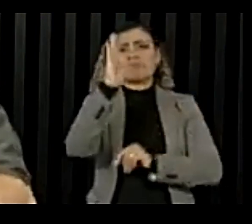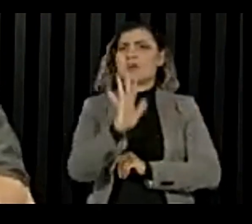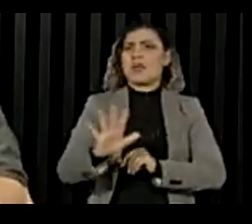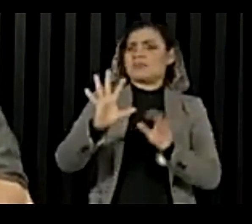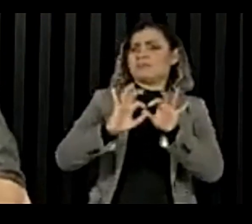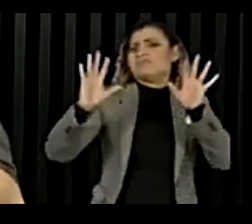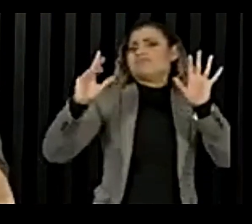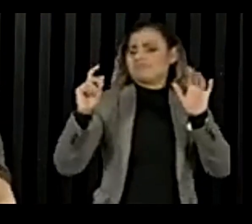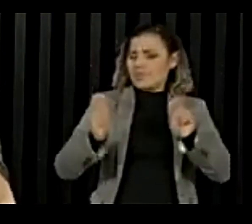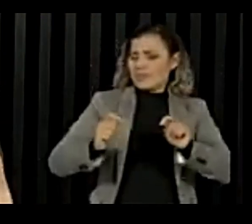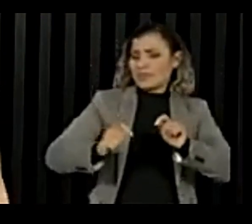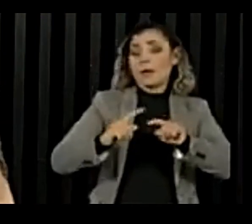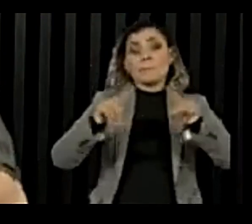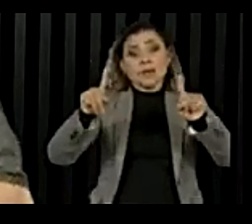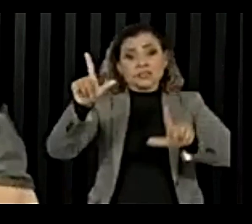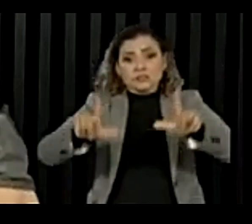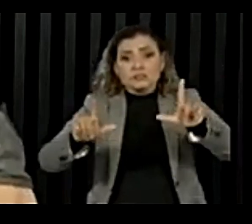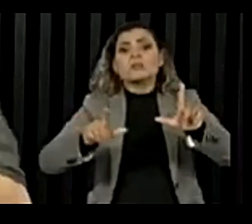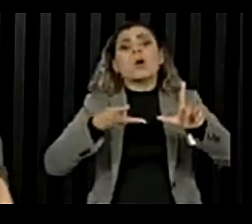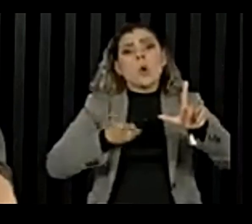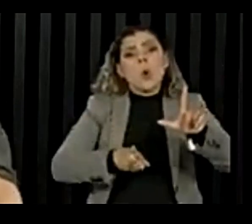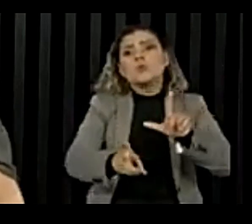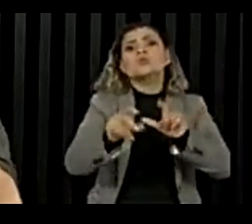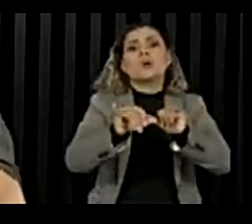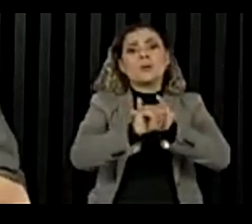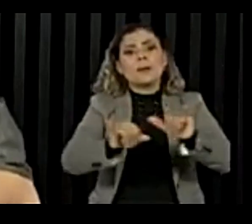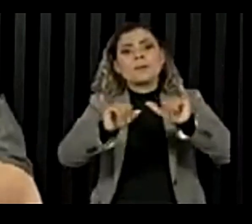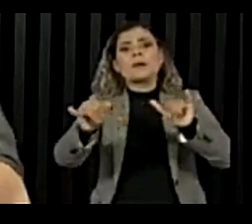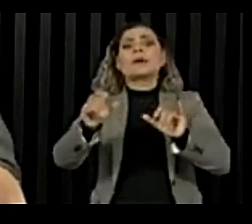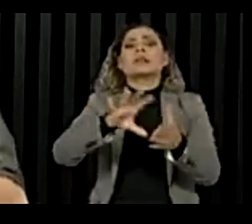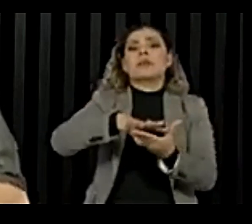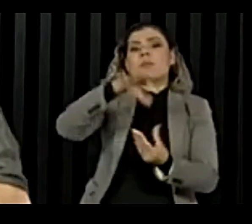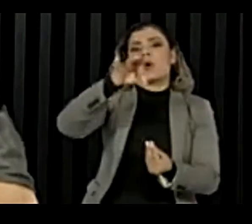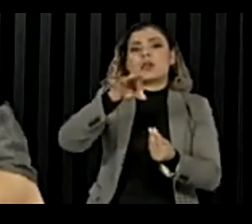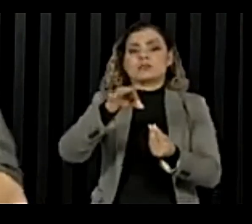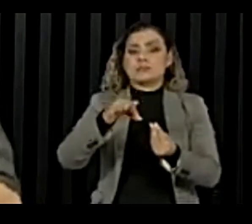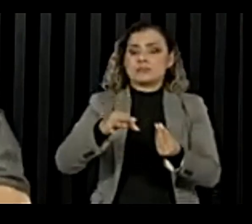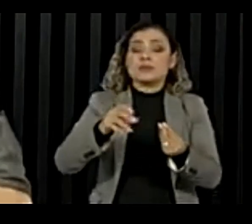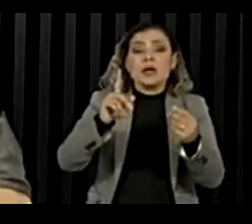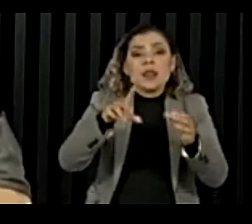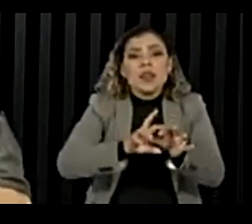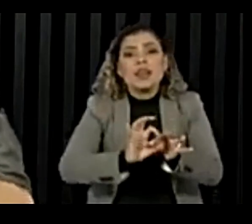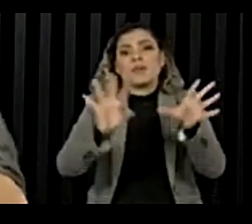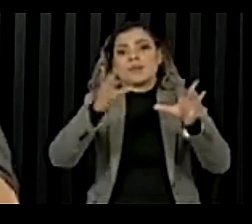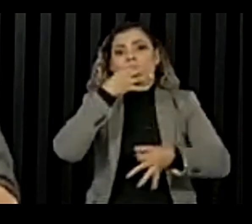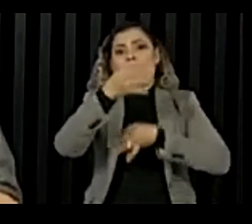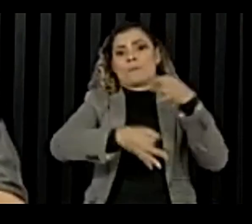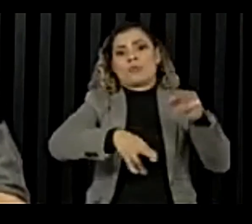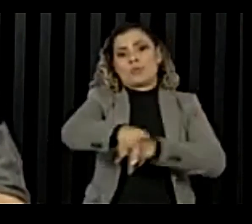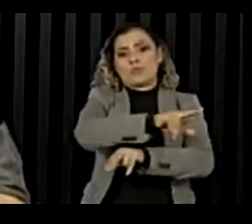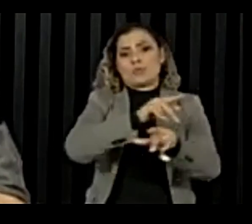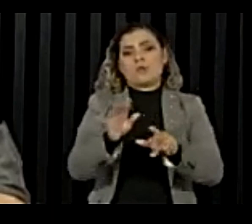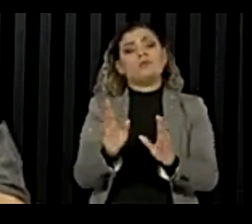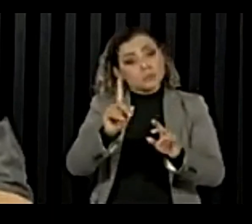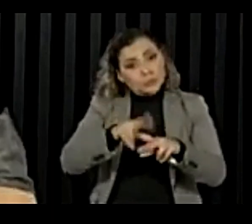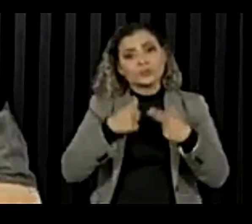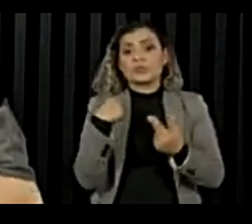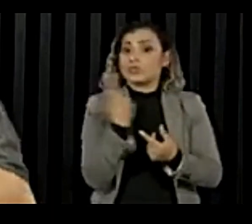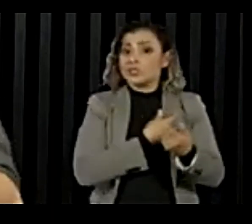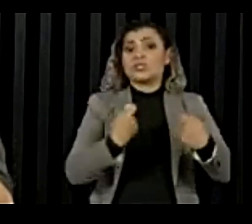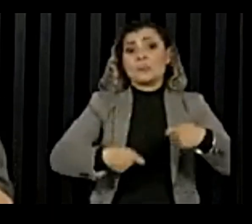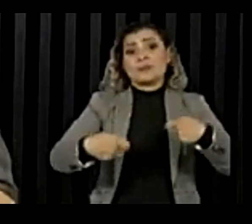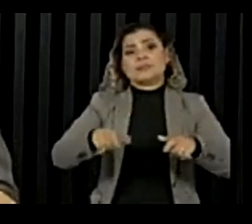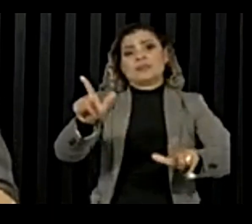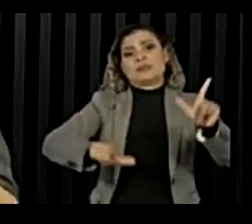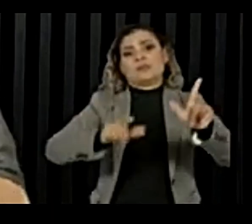a imprensa que pode continuar deixando a democracia existir e se fortalecer. A gente depende da imprensa. Felipe. E